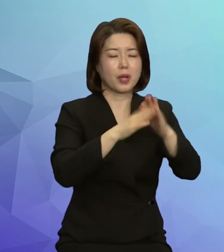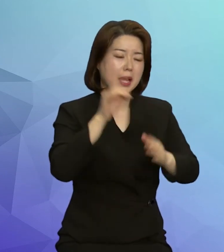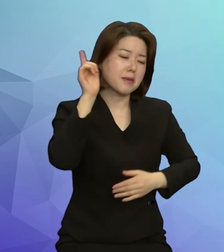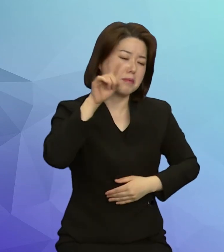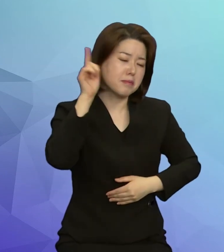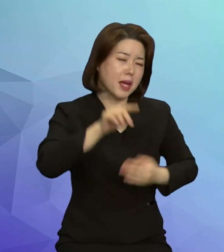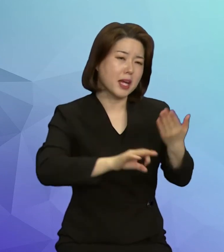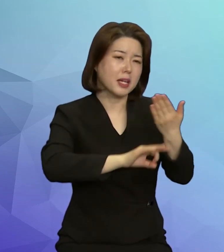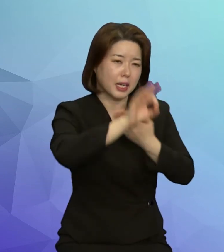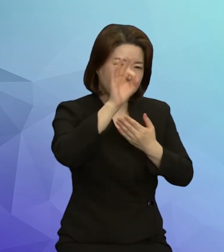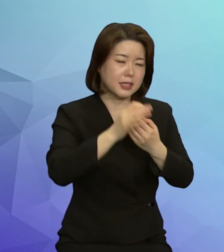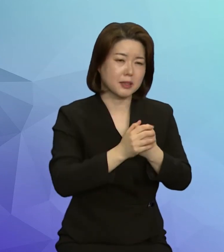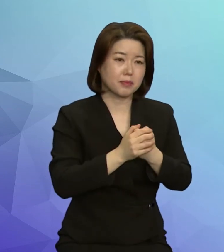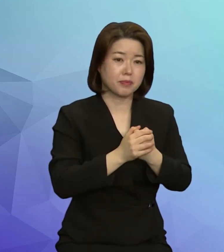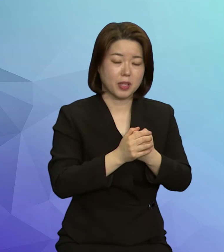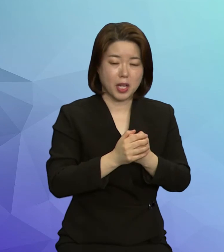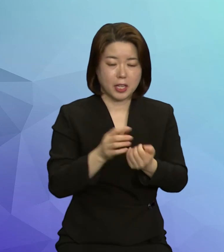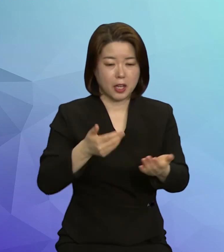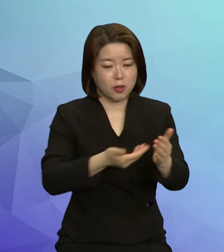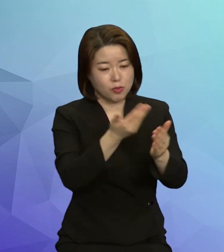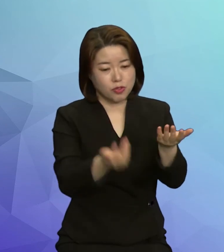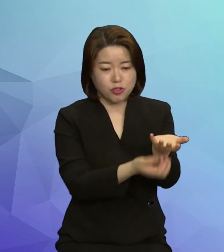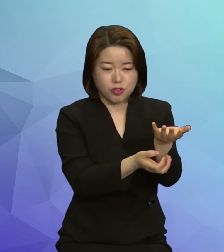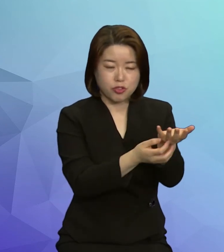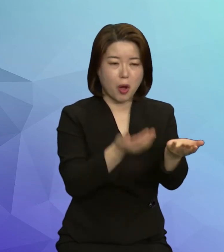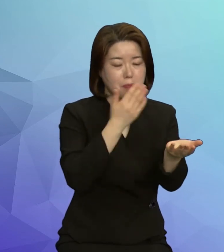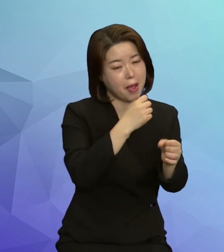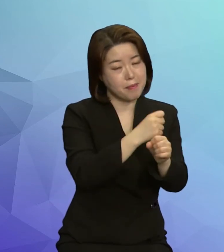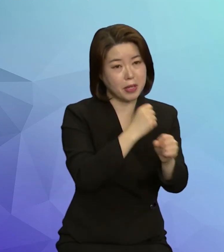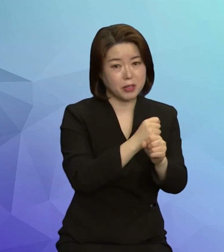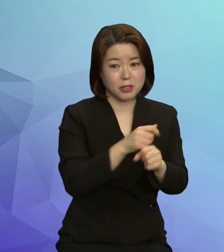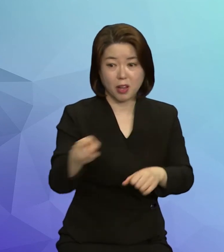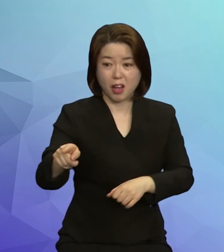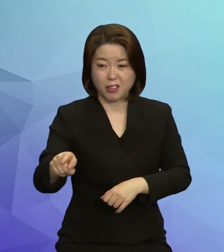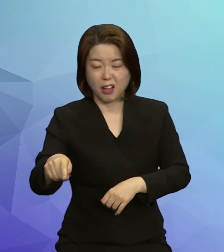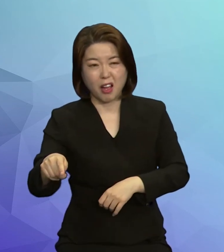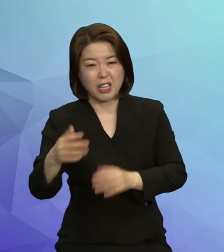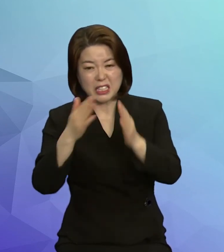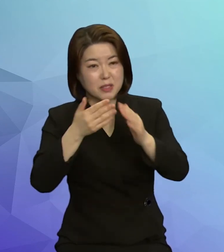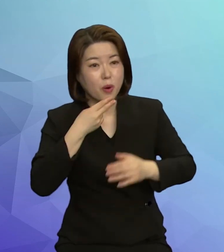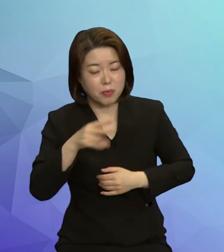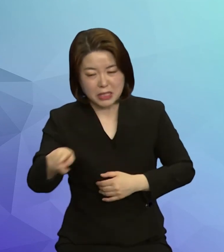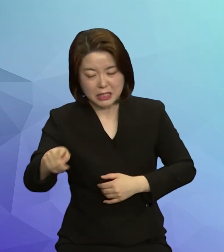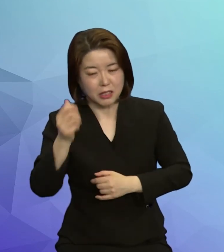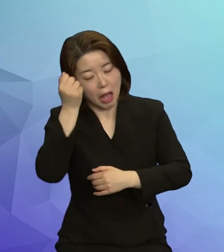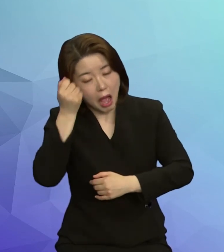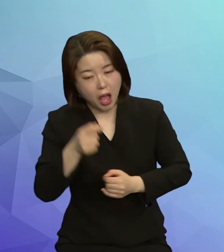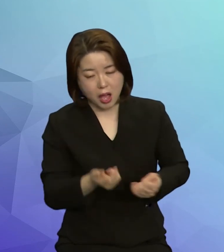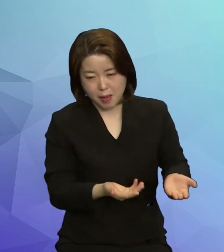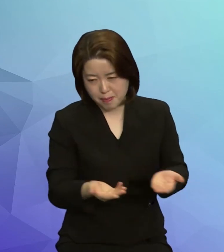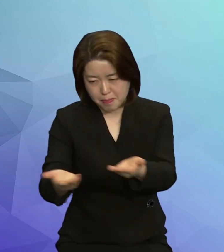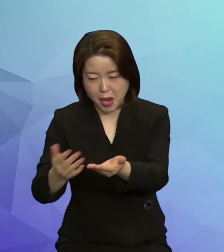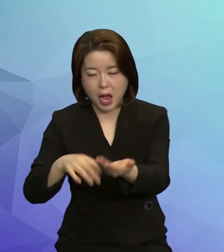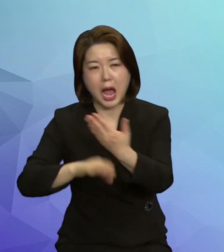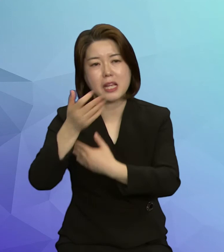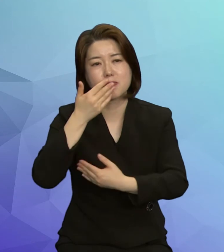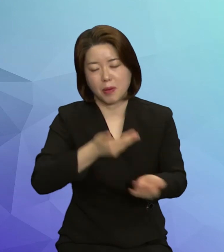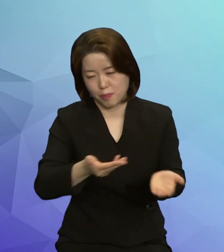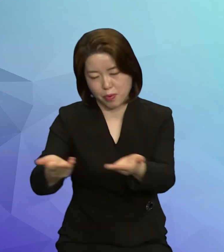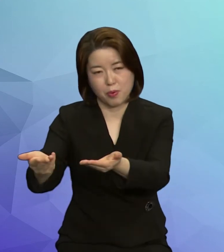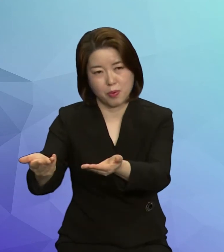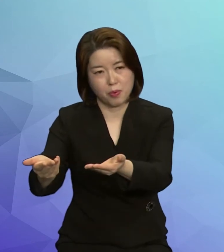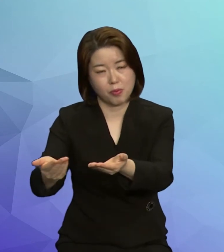교회가 매일 아침에 국을 끓이고 밥을 해서 그 노숙자들 아침 식사를